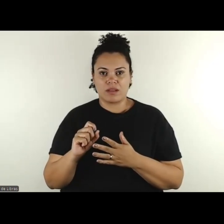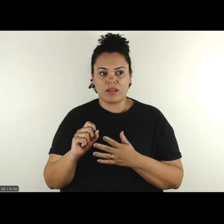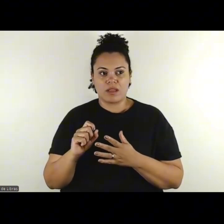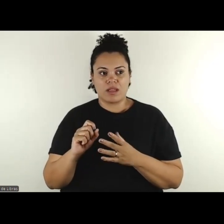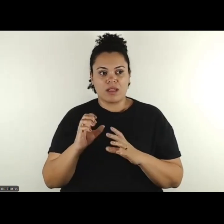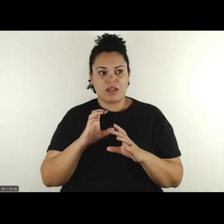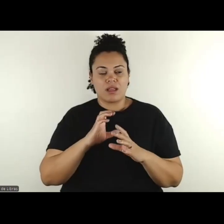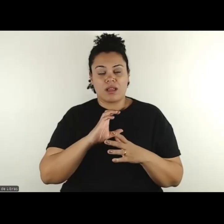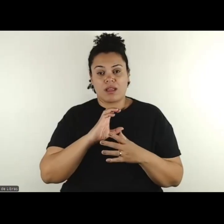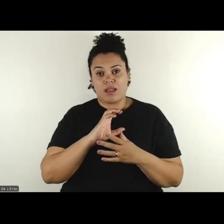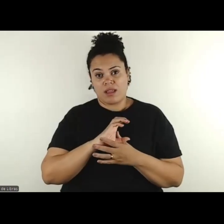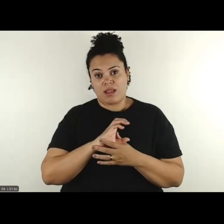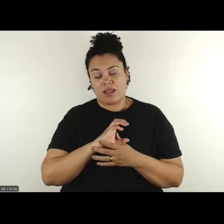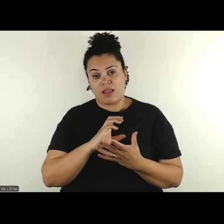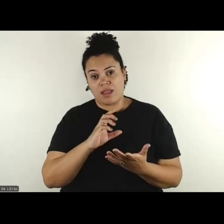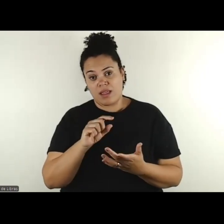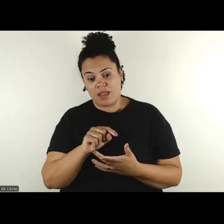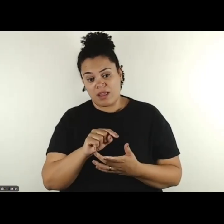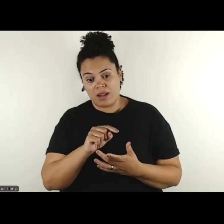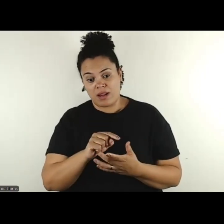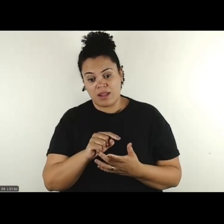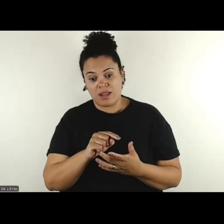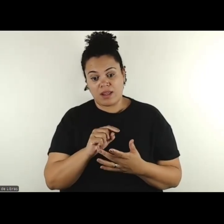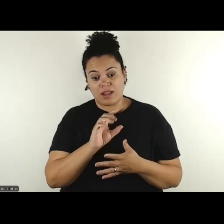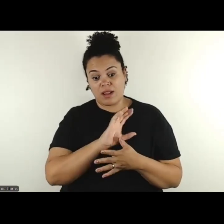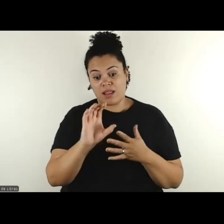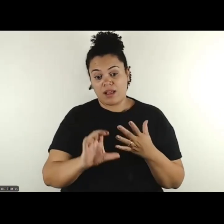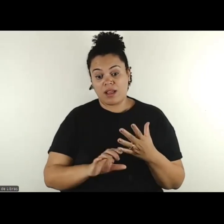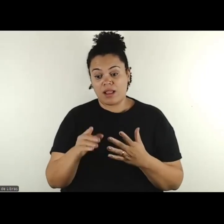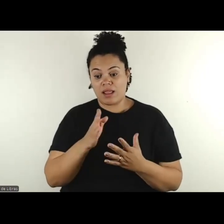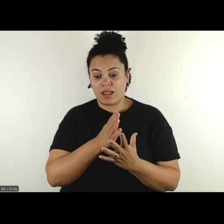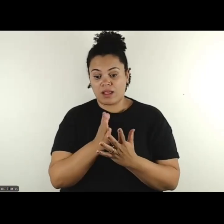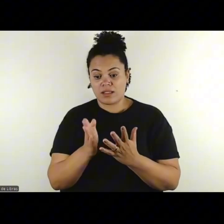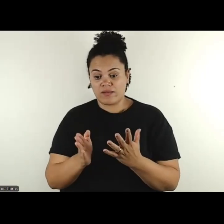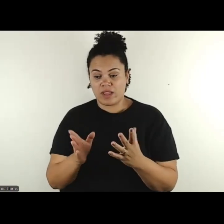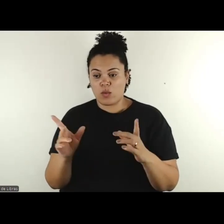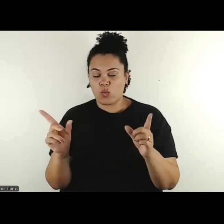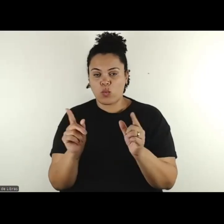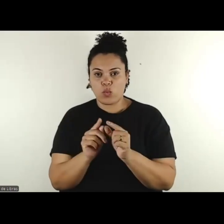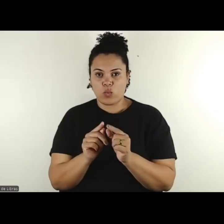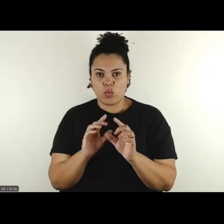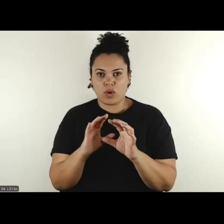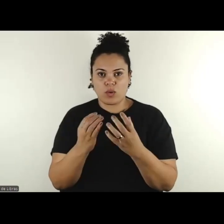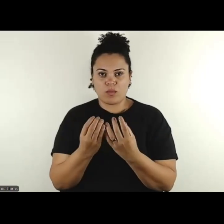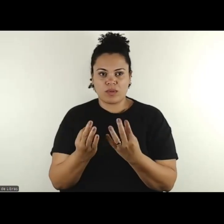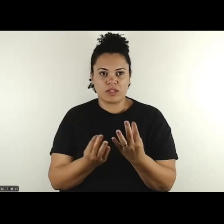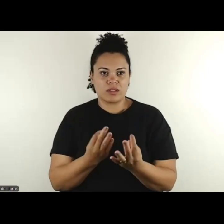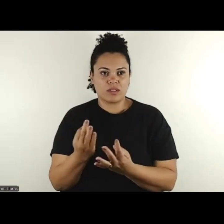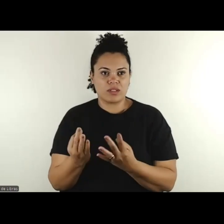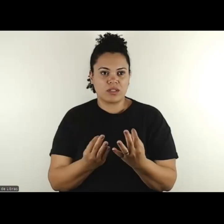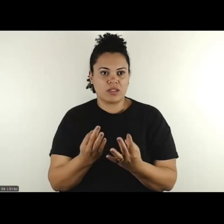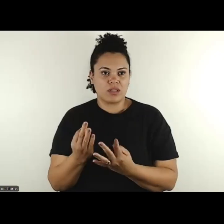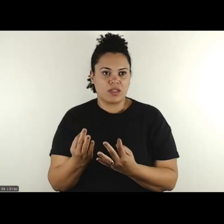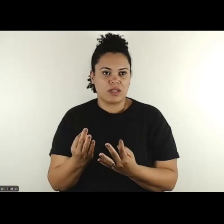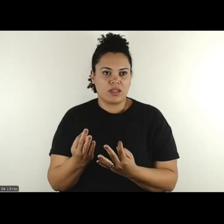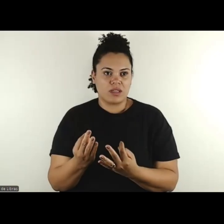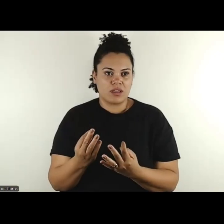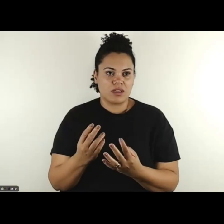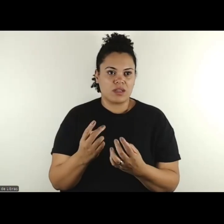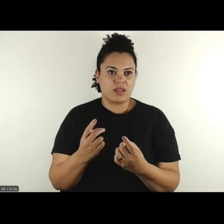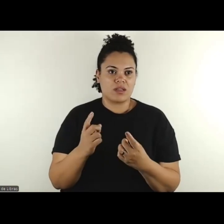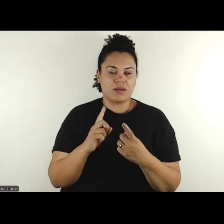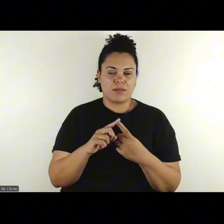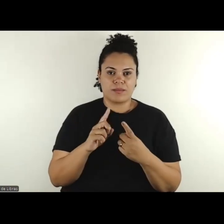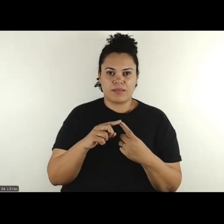classifica as comunidades terapêuticas como uma síntese, uma amálgama de